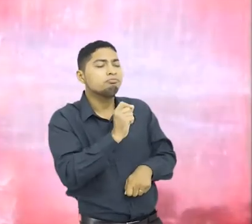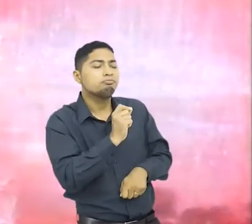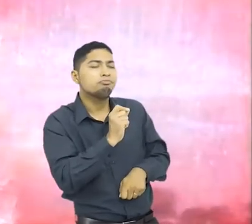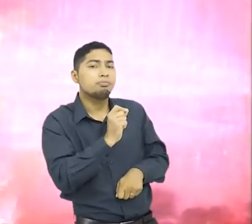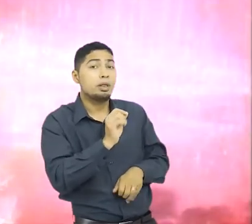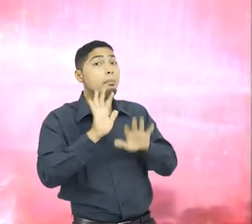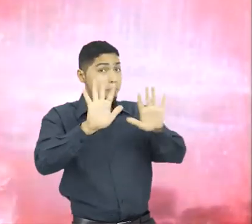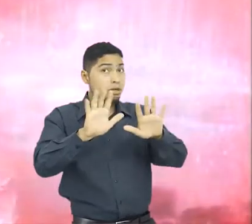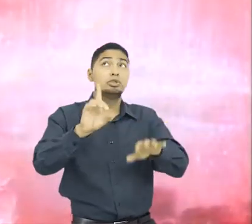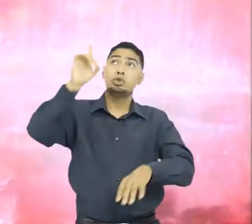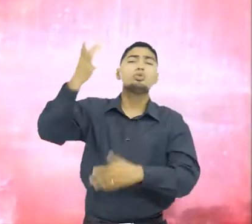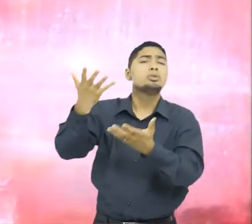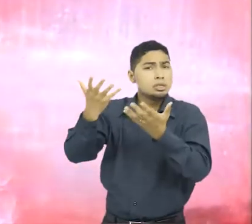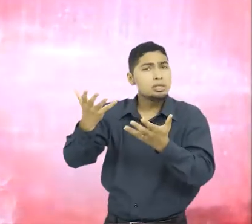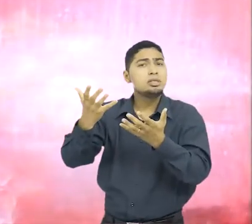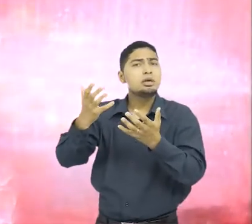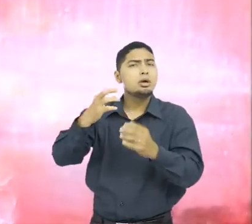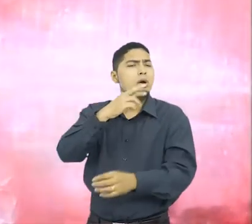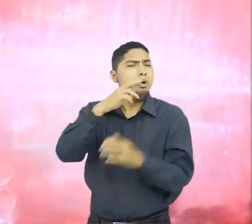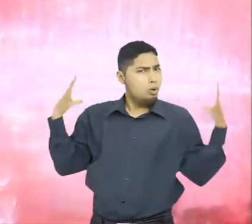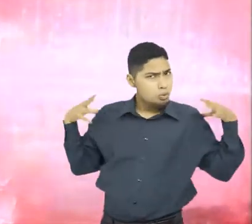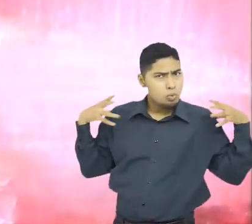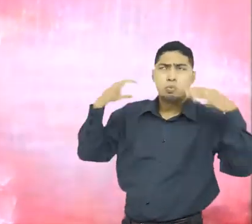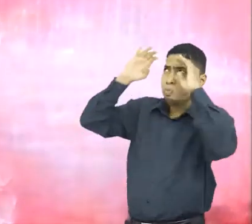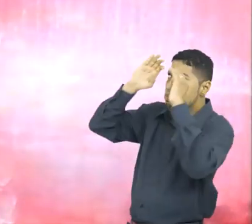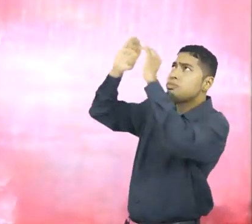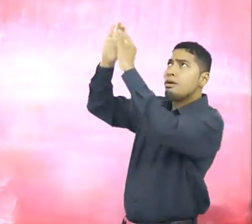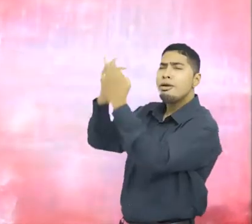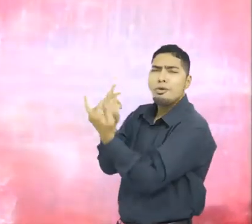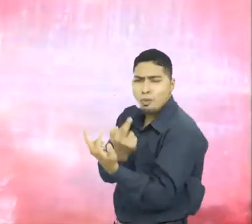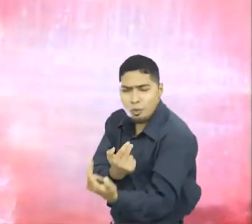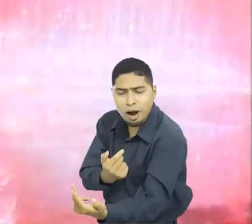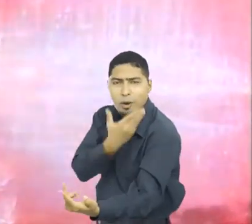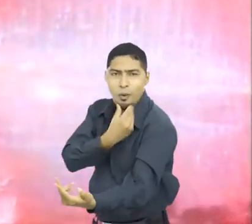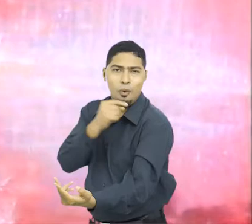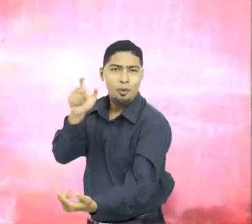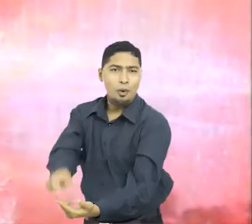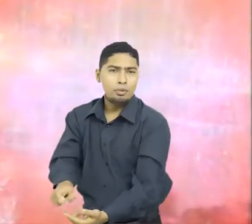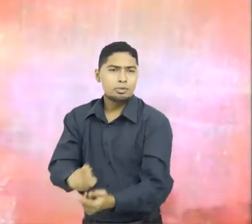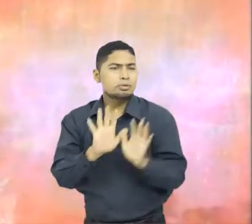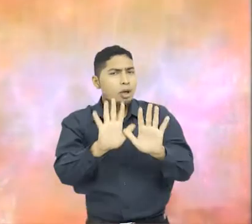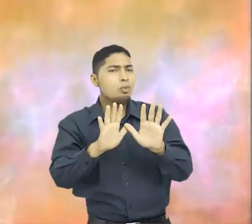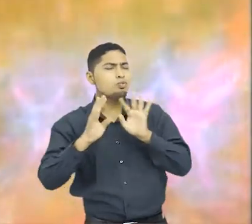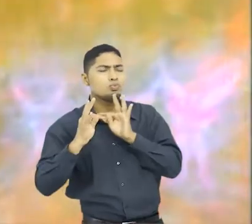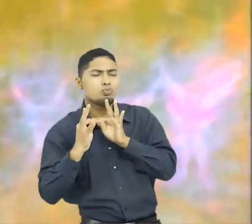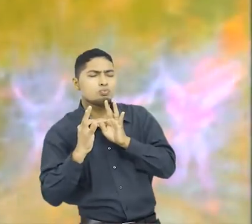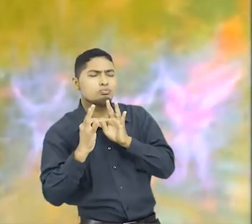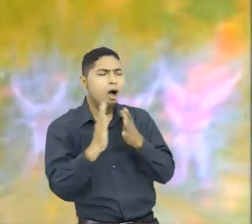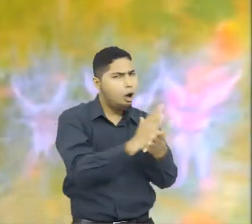Deus queria ser honrado pelos anjos tanto quanto pelos homens. Quase todos os anjos decidiram seguir a